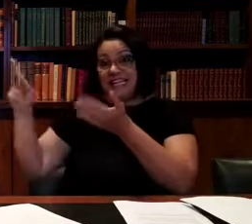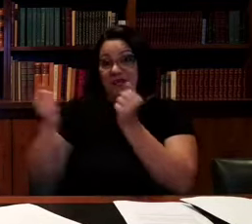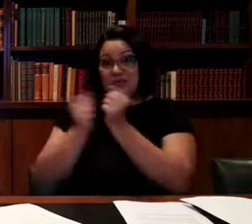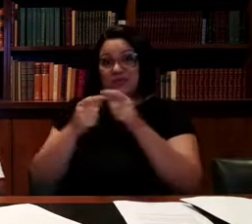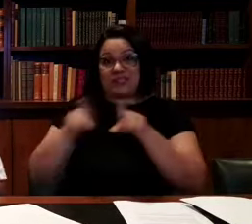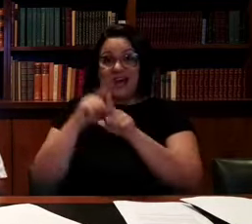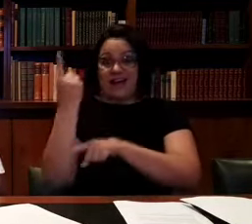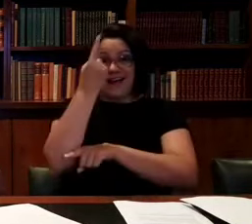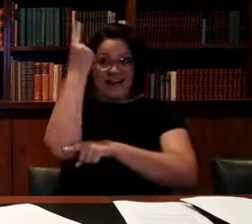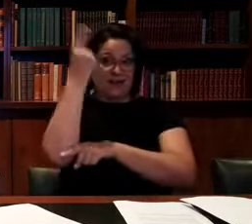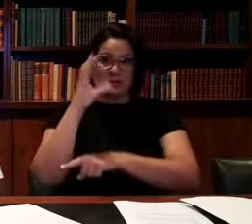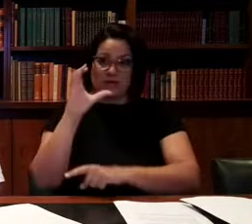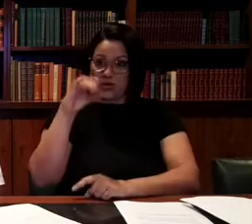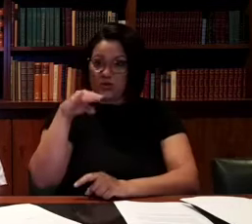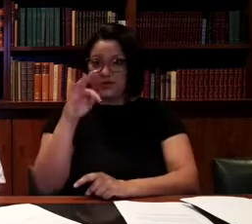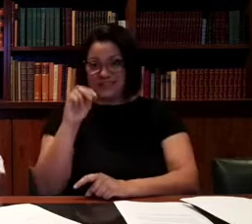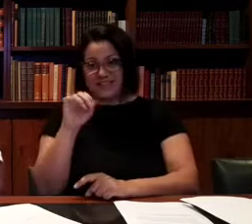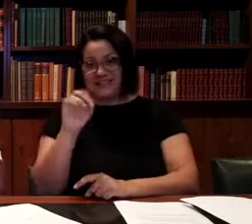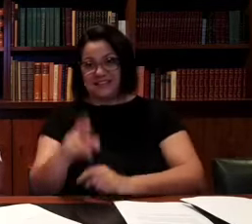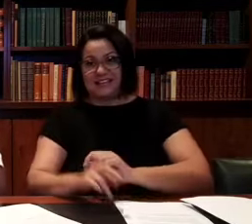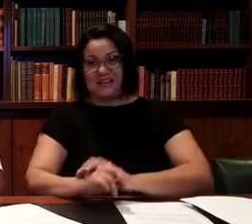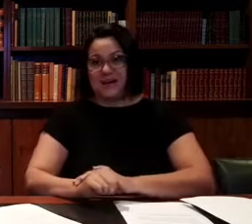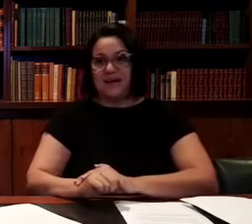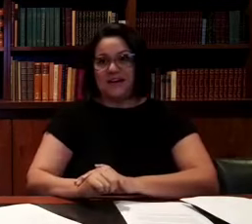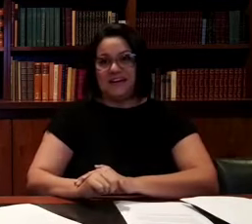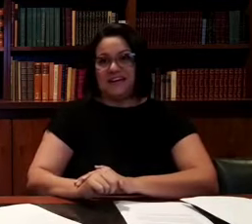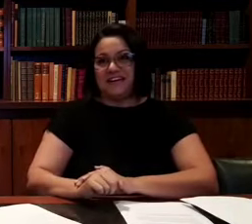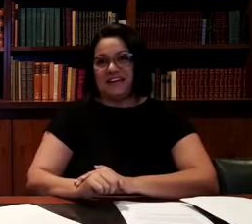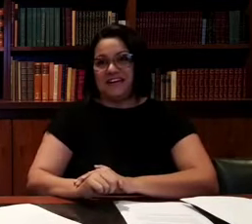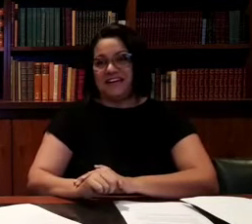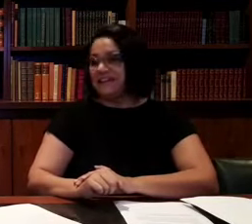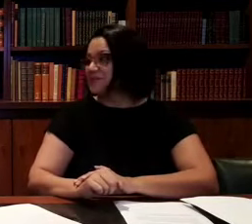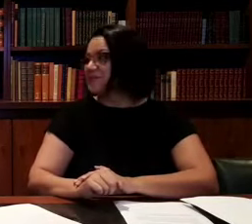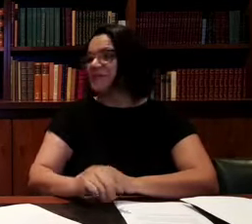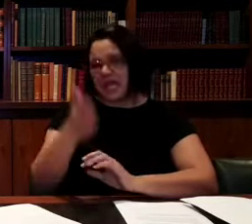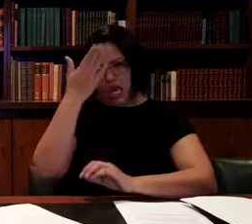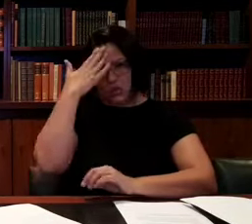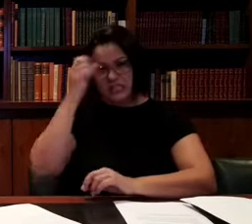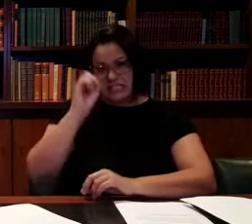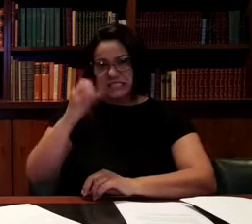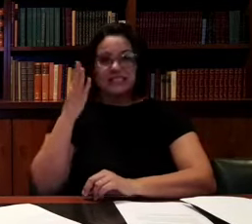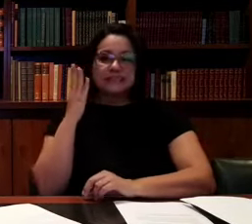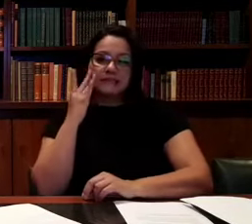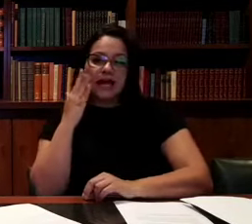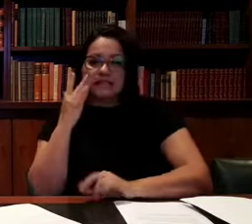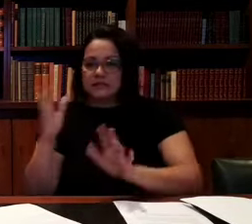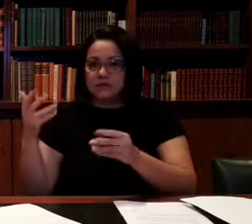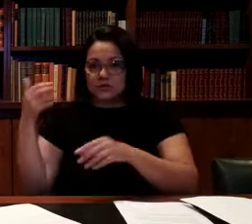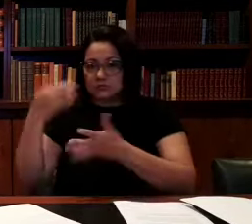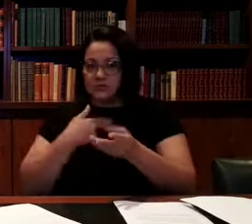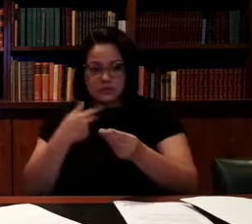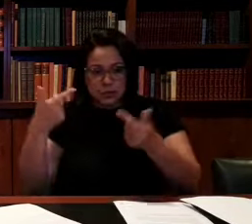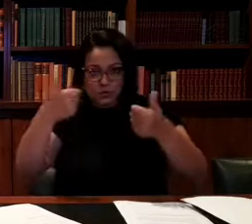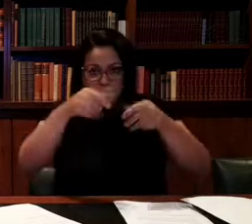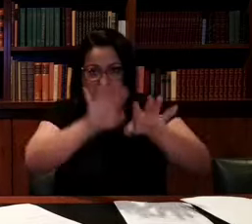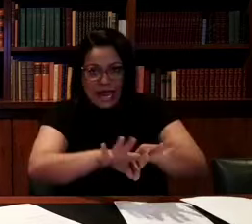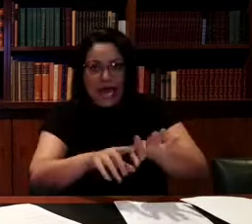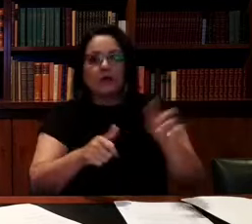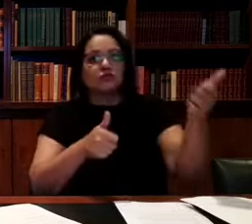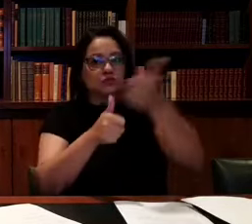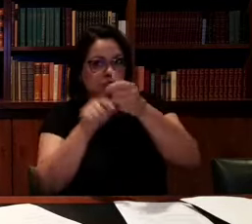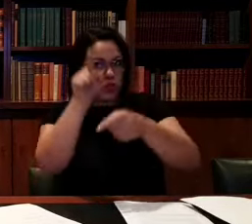tudo bem ter certeza que na ausência o Tarcísio o nosso aqui do executivo Aqui tá